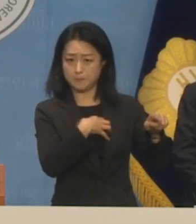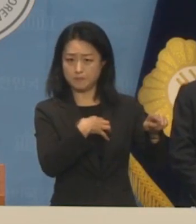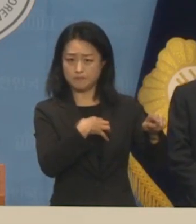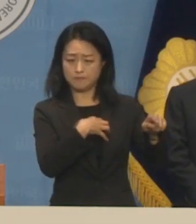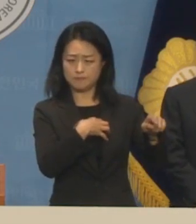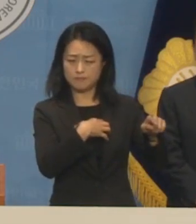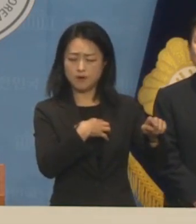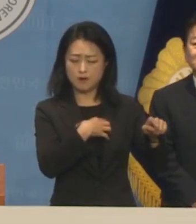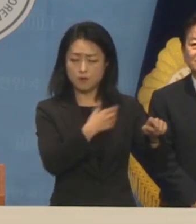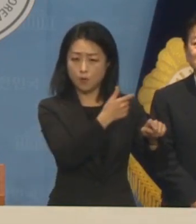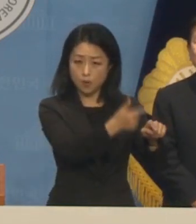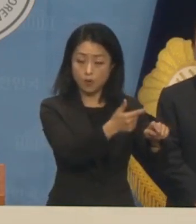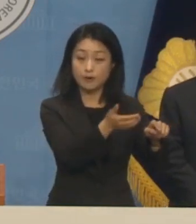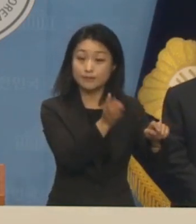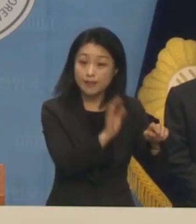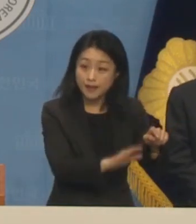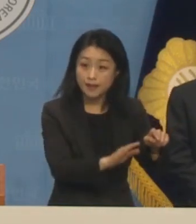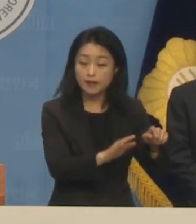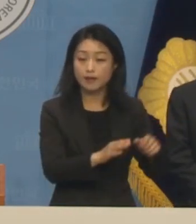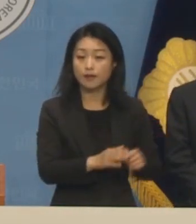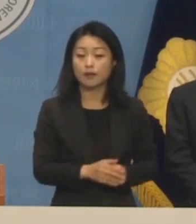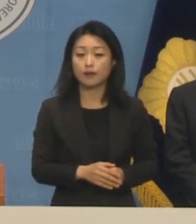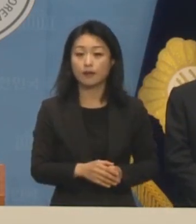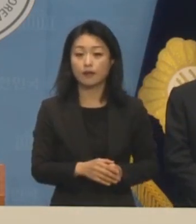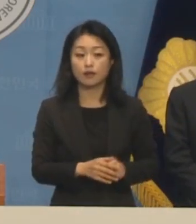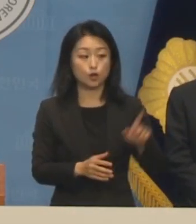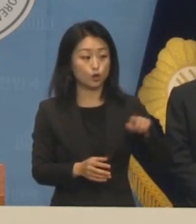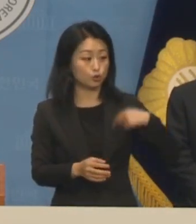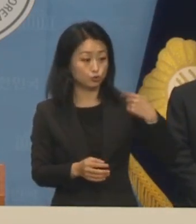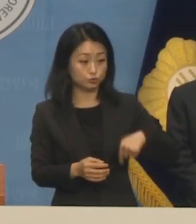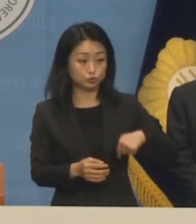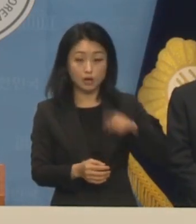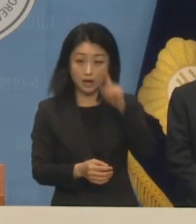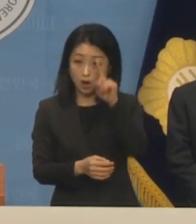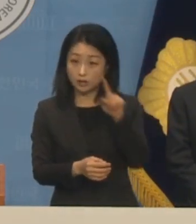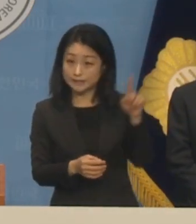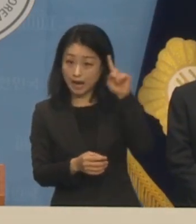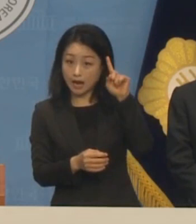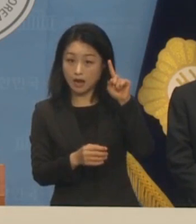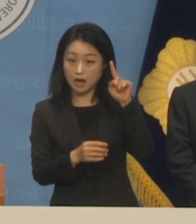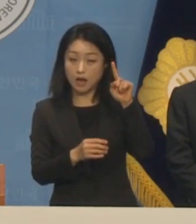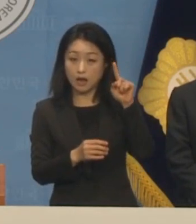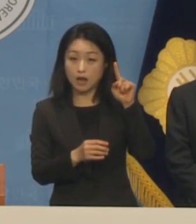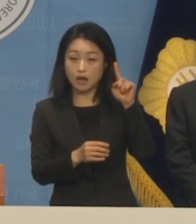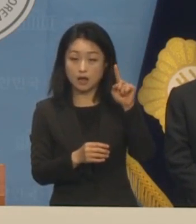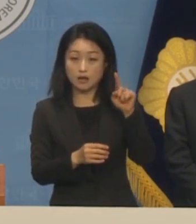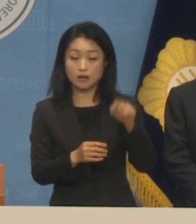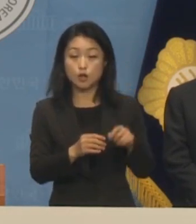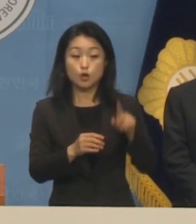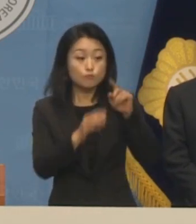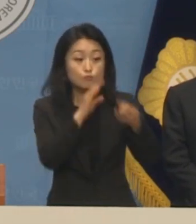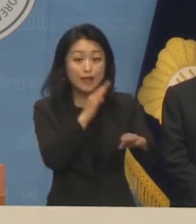고도화되고 있는데 마침 또 중국과 러시아가 북한의